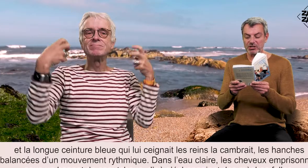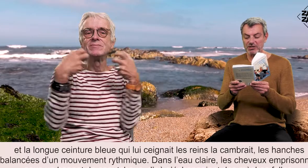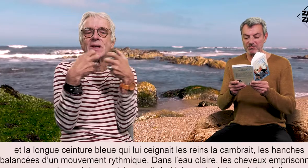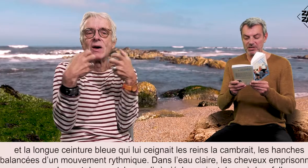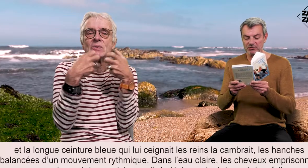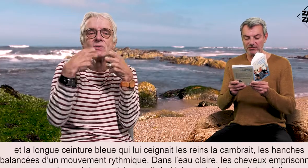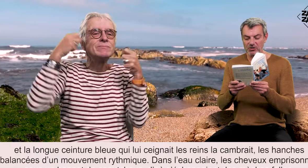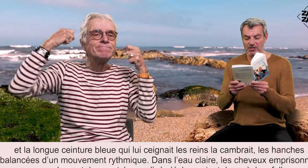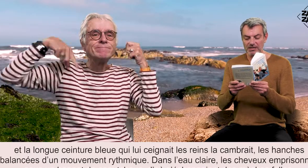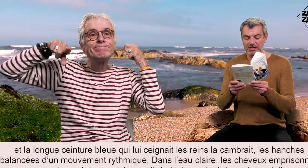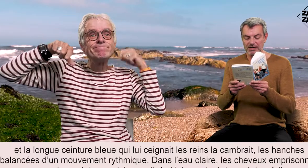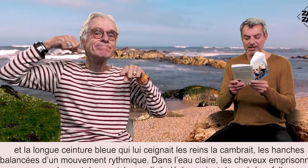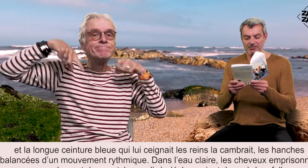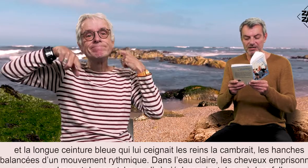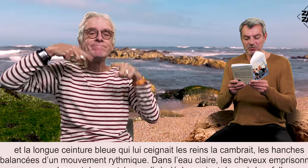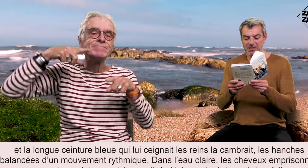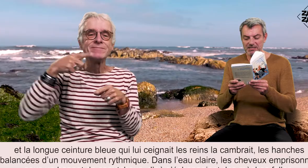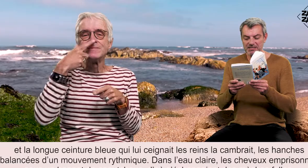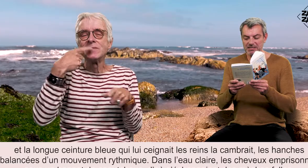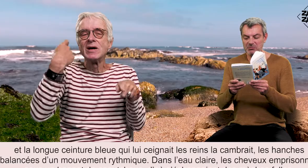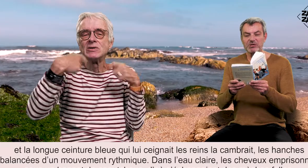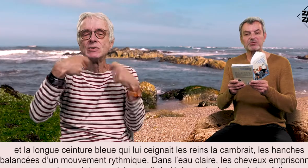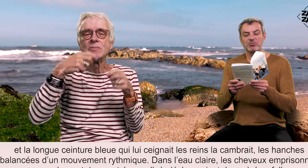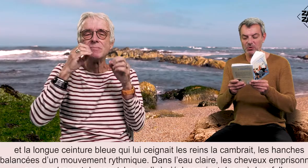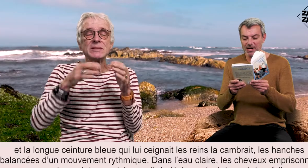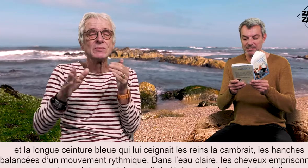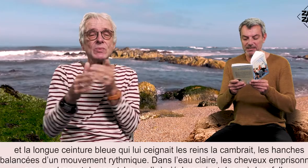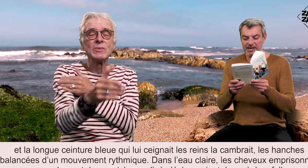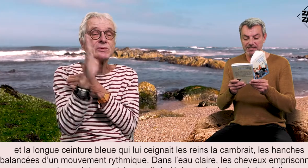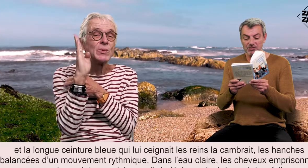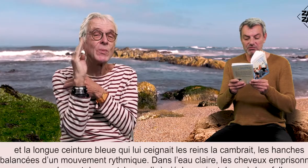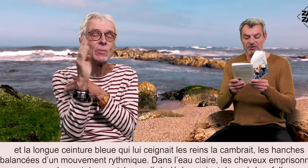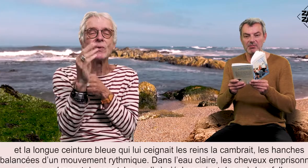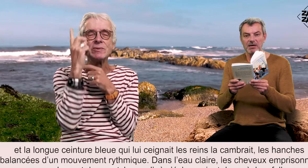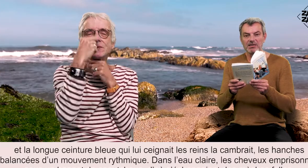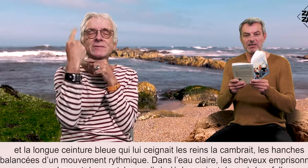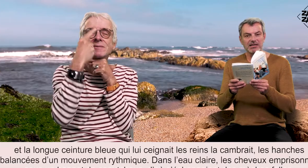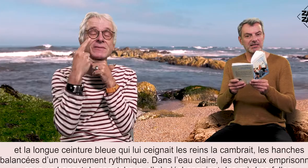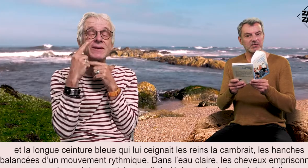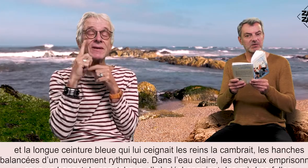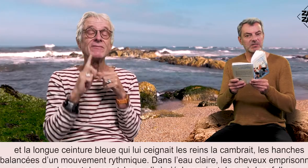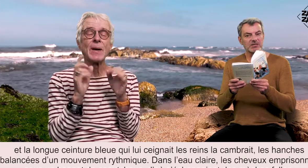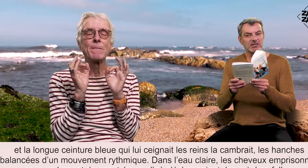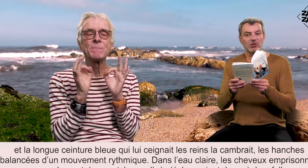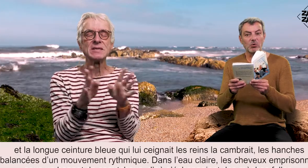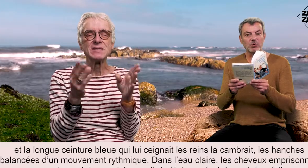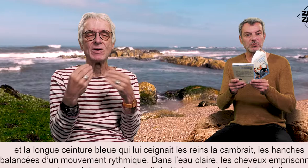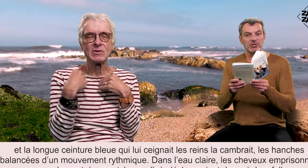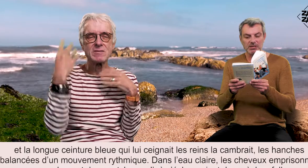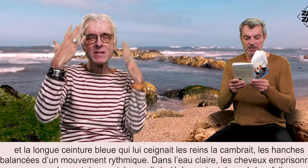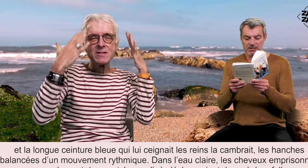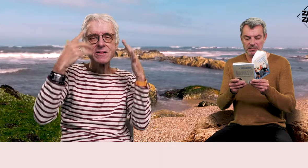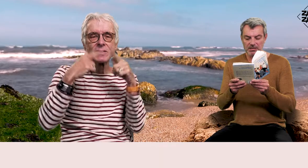d'où s'échappaient des mèches folles, elle avait la souplesse d'un poisson bleuâtre à tête de femme, inquiétante et